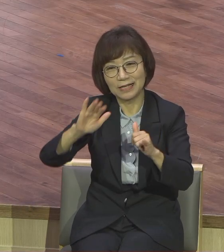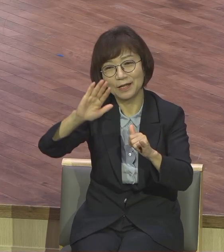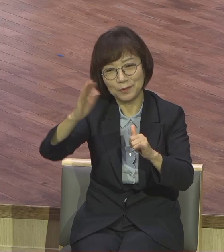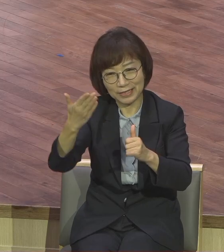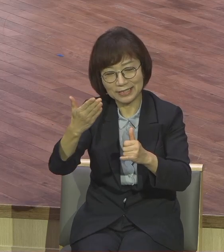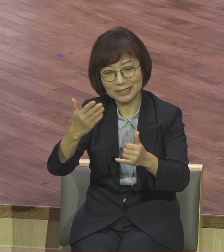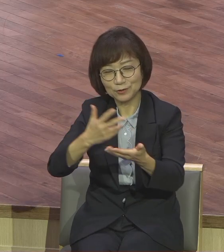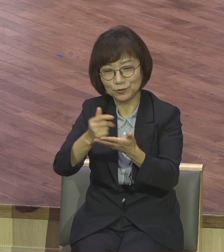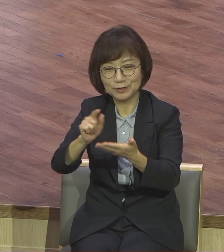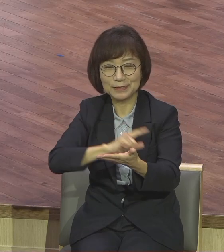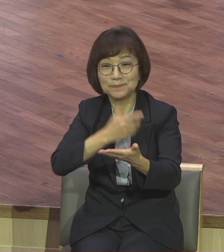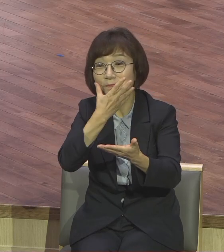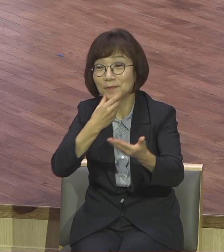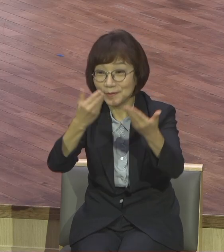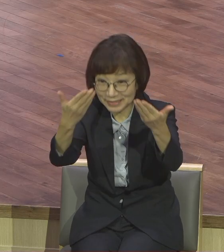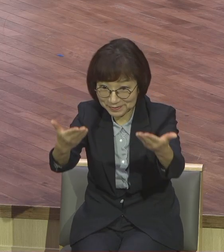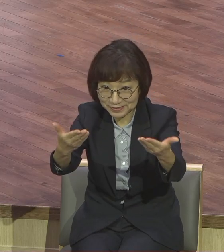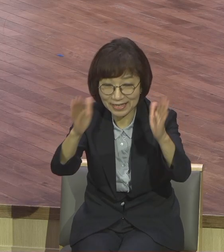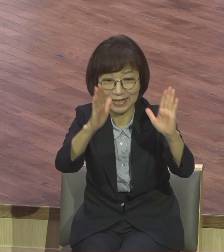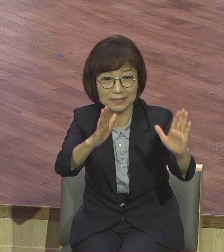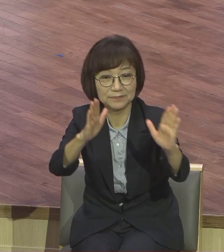점으로 주부합니다. 결론.